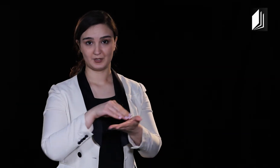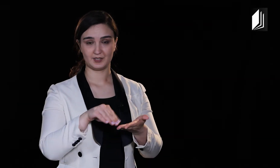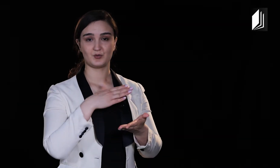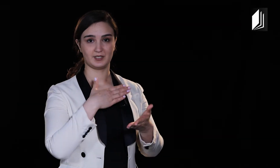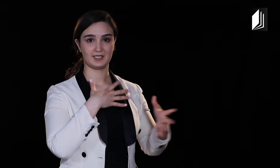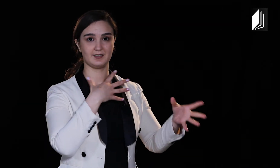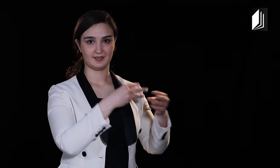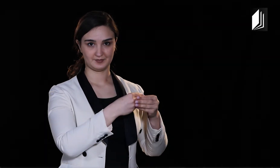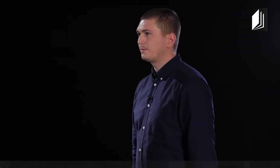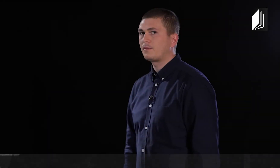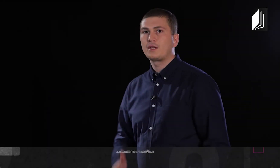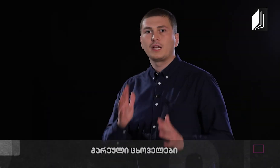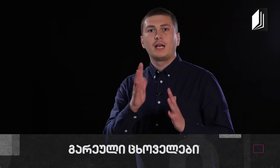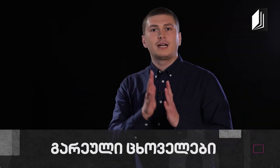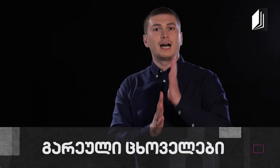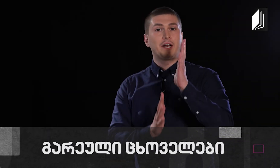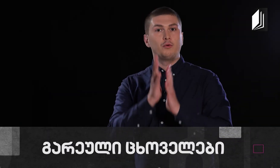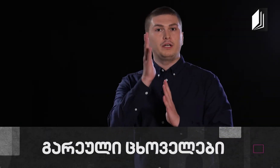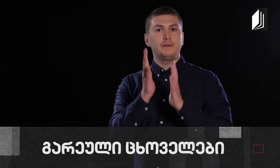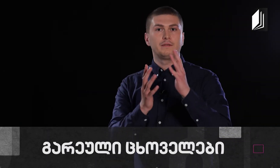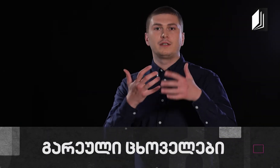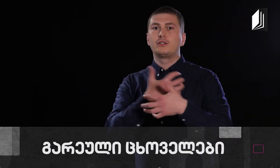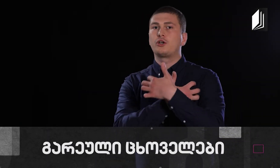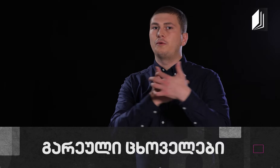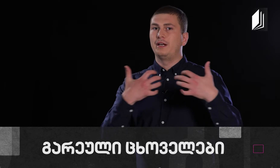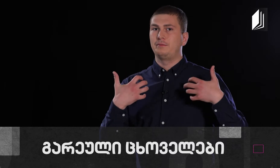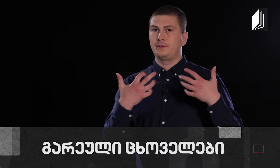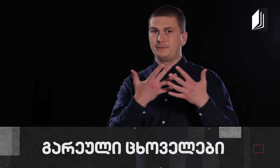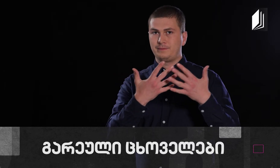გაიმეორეთ ჩვენთან ერთად. გარეული ცხოველები.